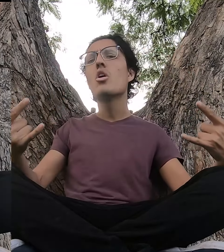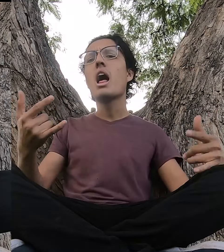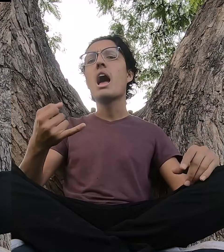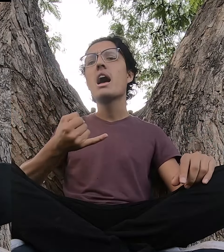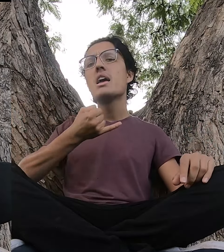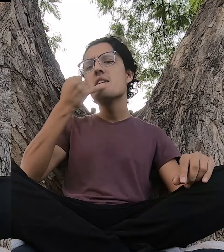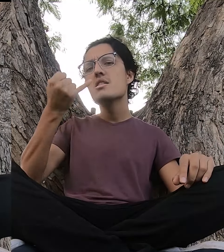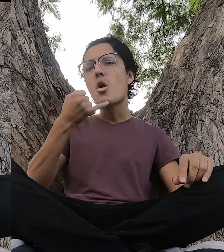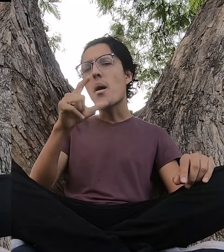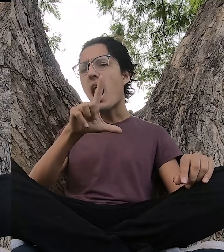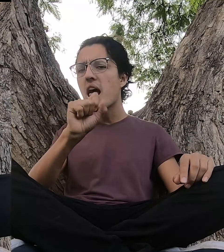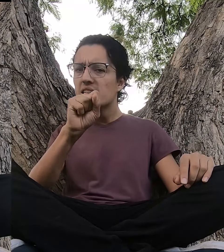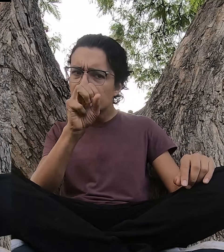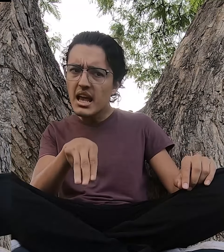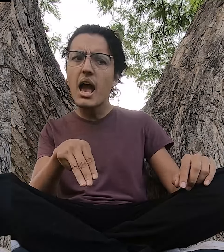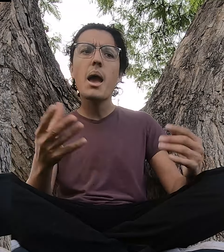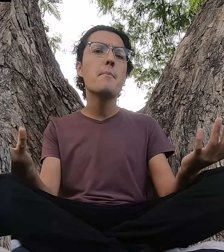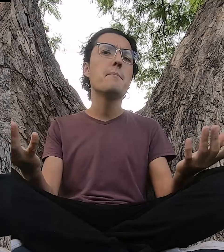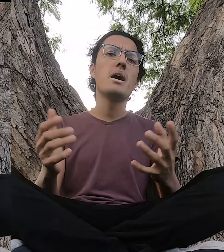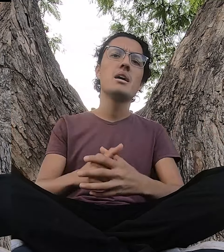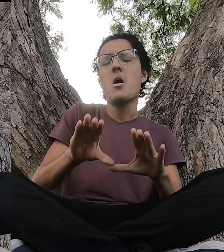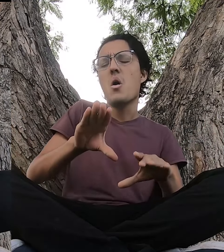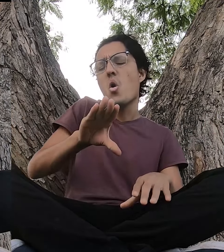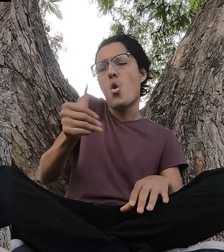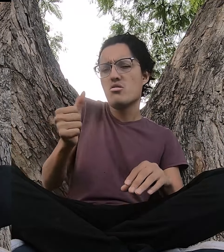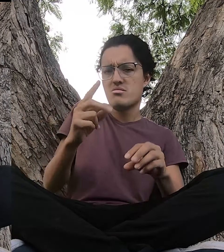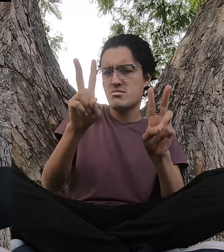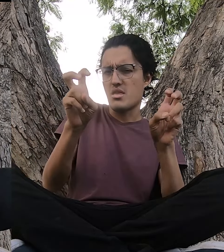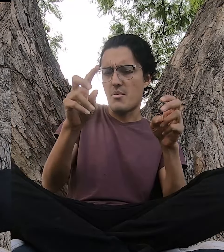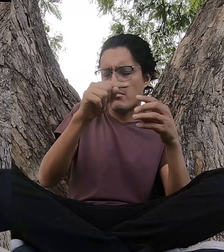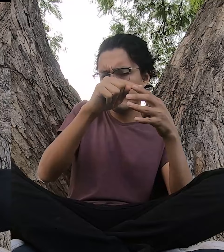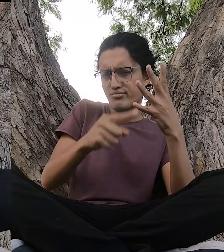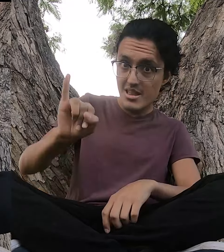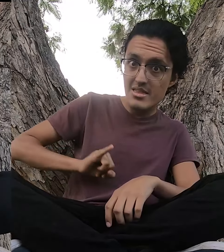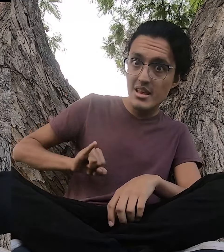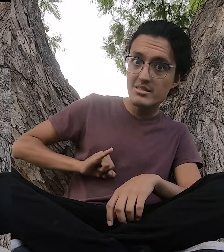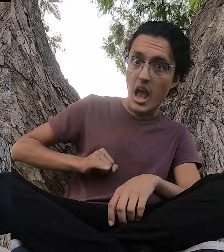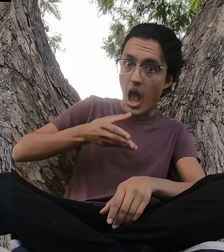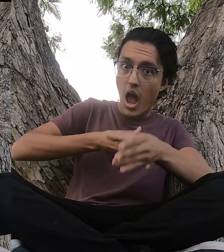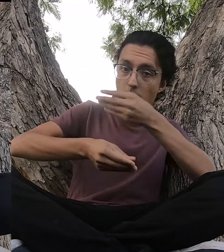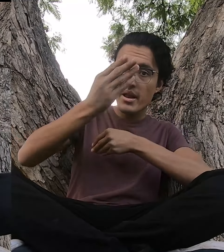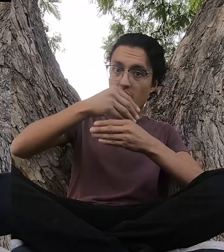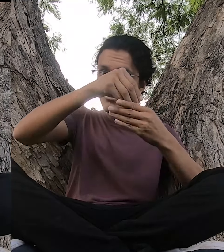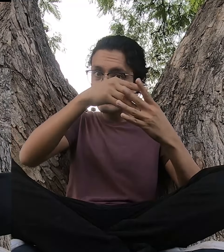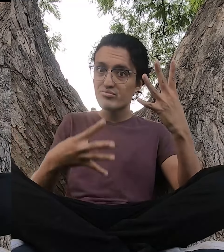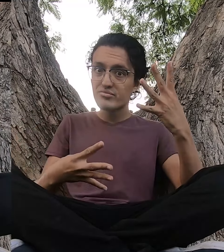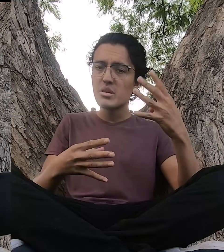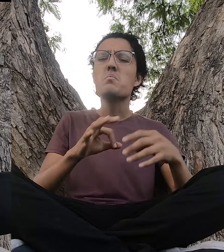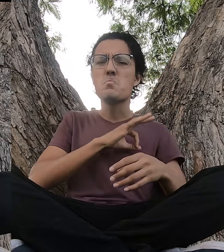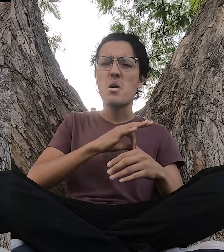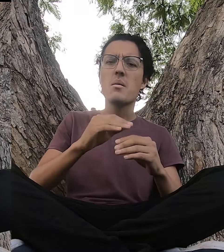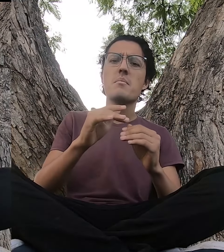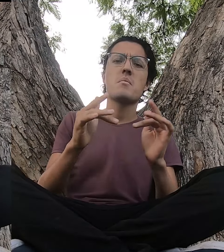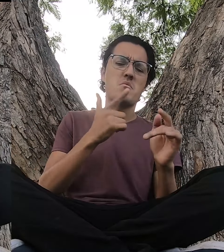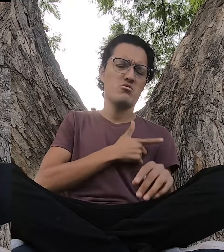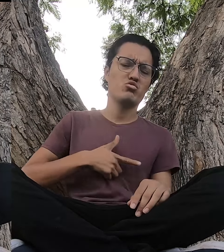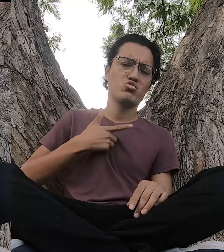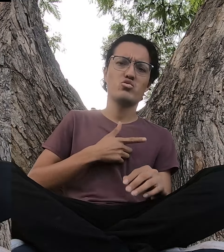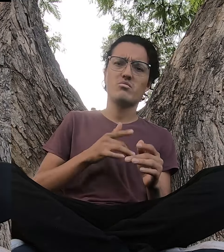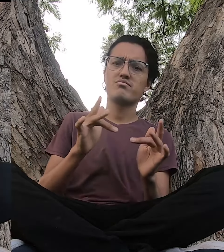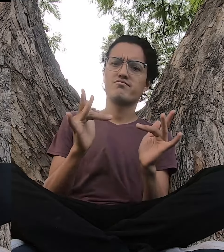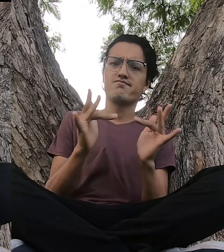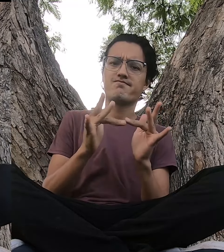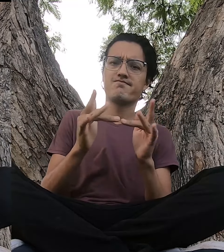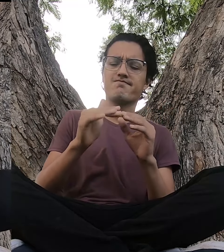un poco de historia también de la lengua de señas, entre otros temas. Si a ustedes les interesa un poco aprender sobre todo esto,